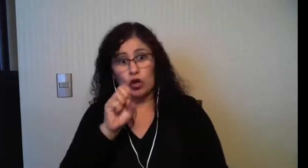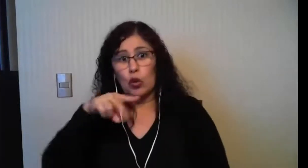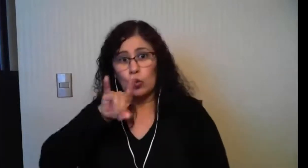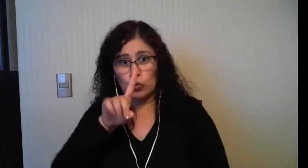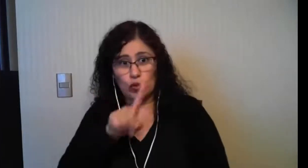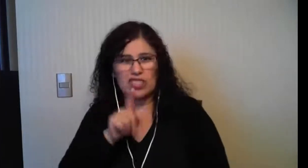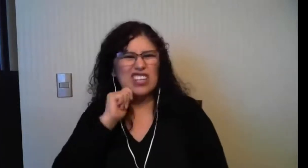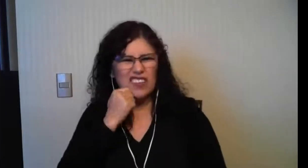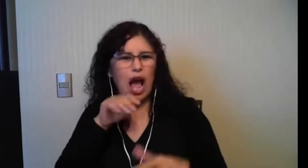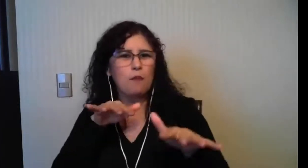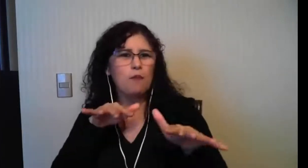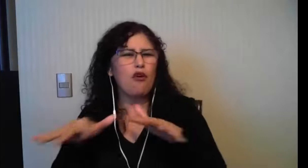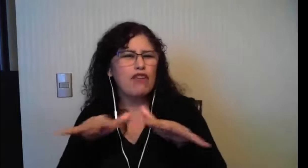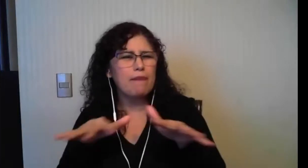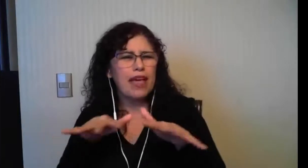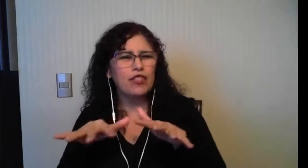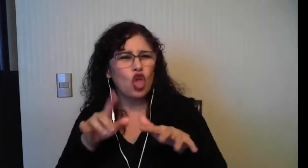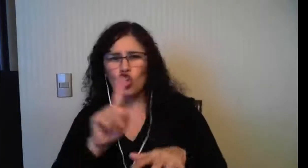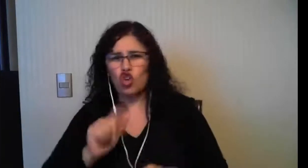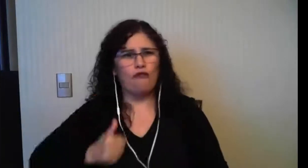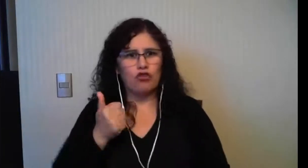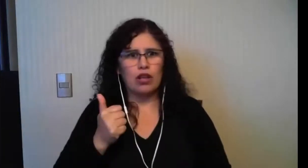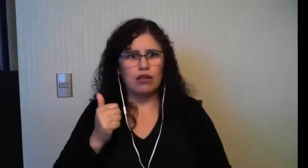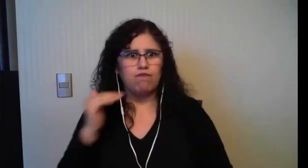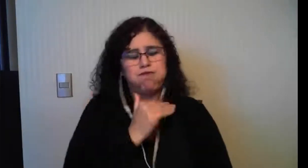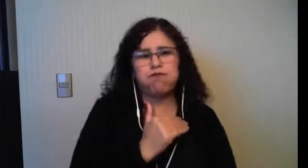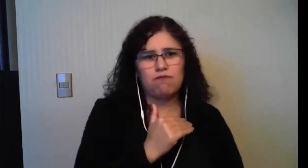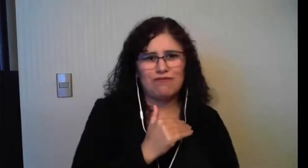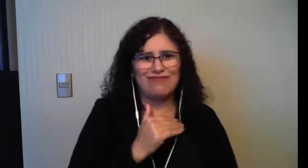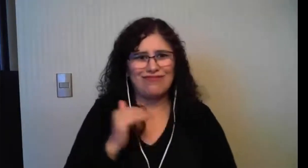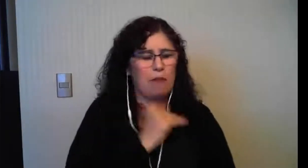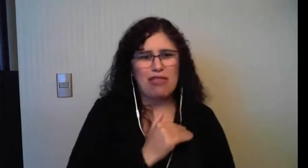un movimiento involuntario rápido, ¿ya?